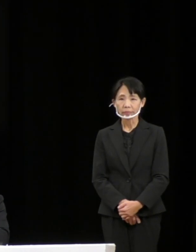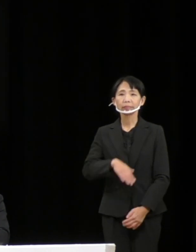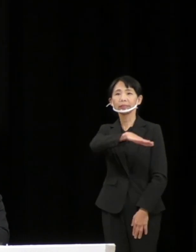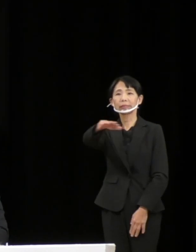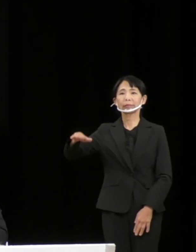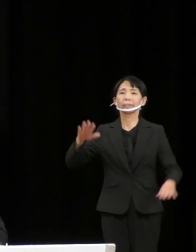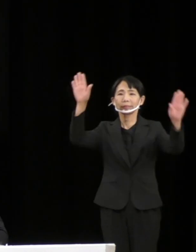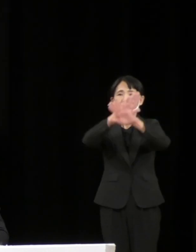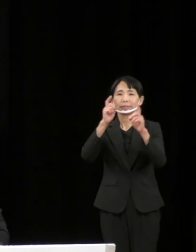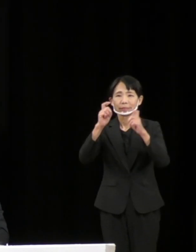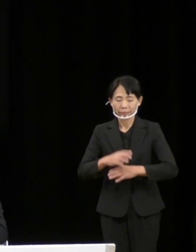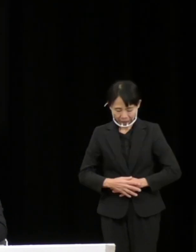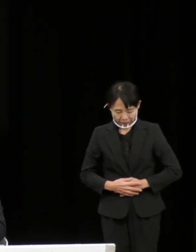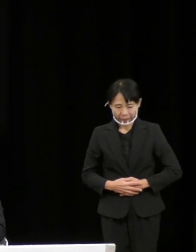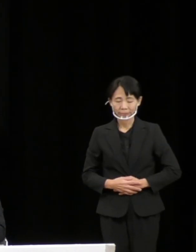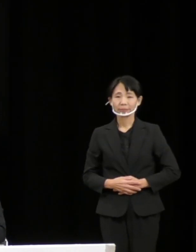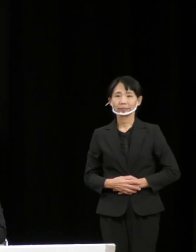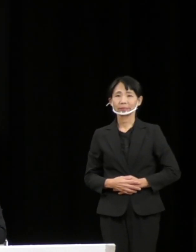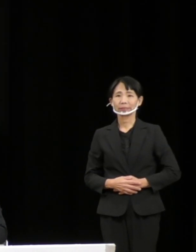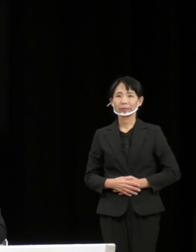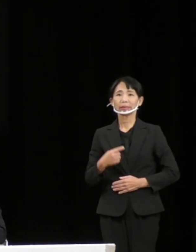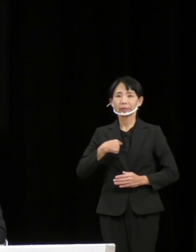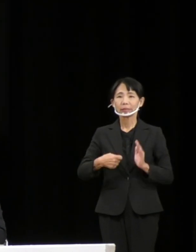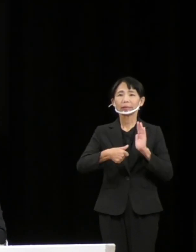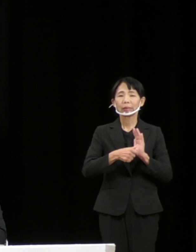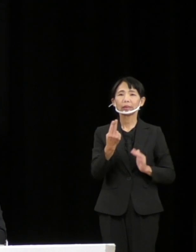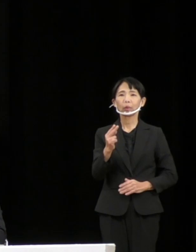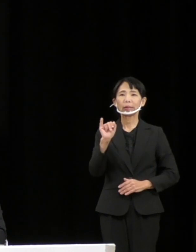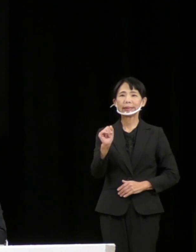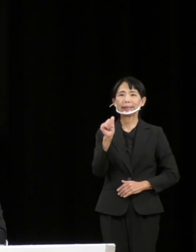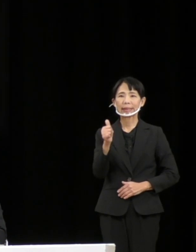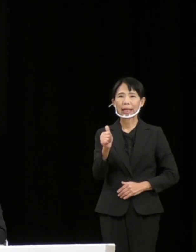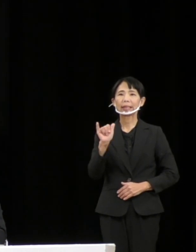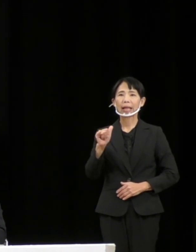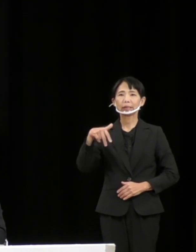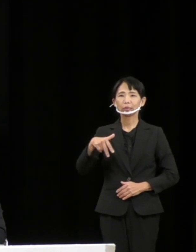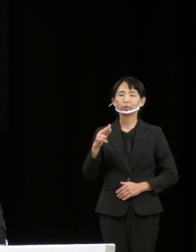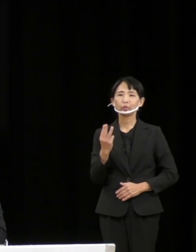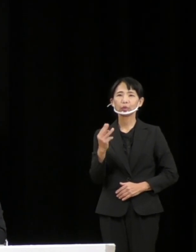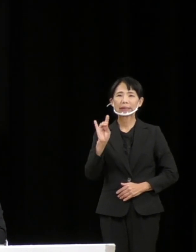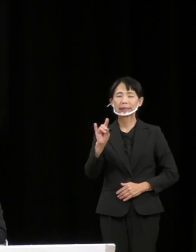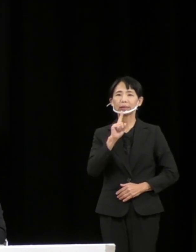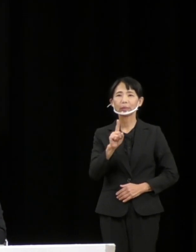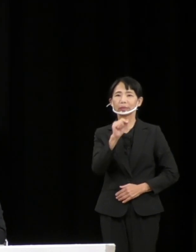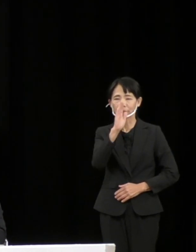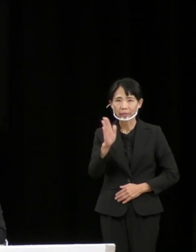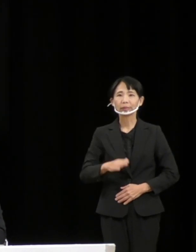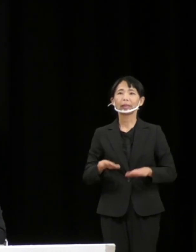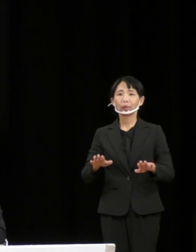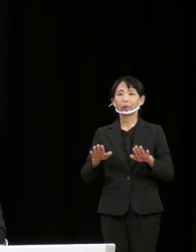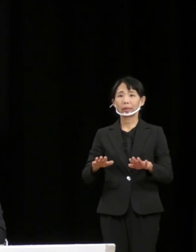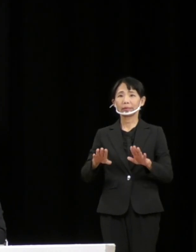会場の皆様こんばんはと痛フェス駅と申します私ははこの公開討論